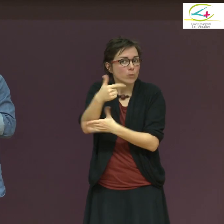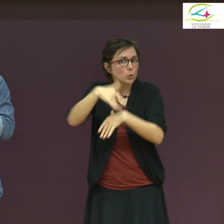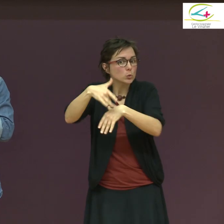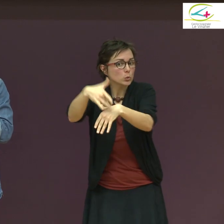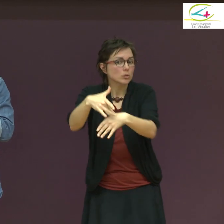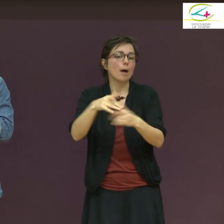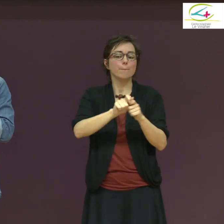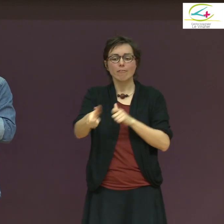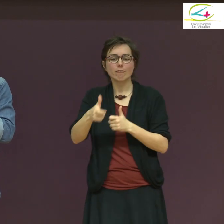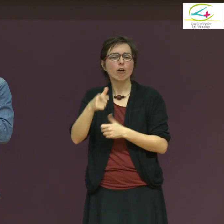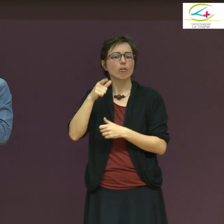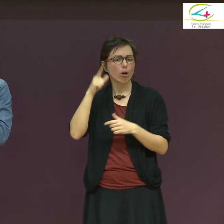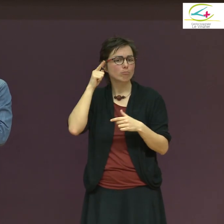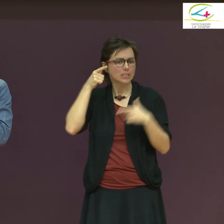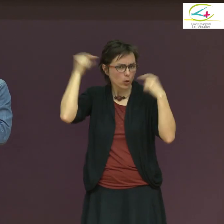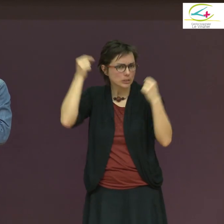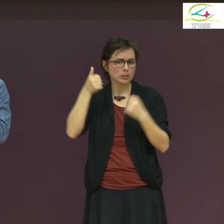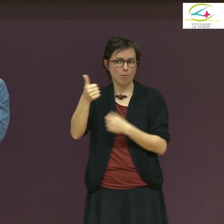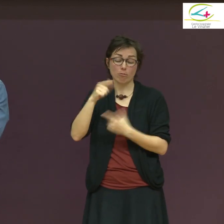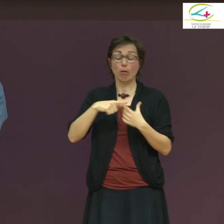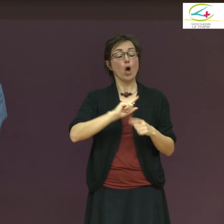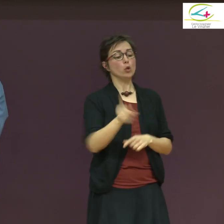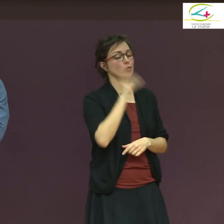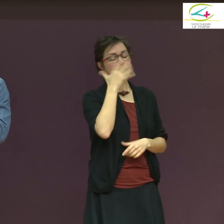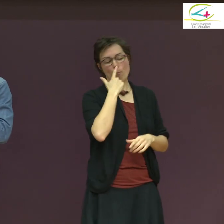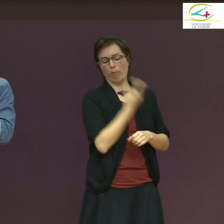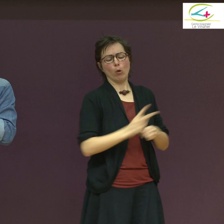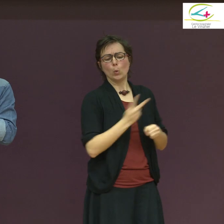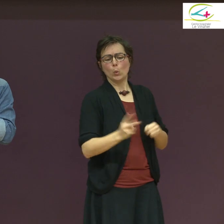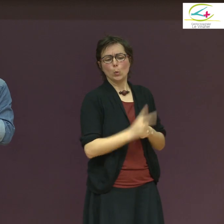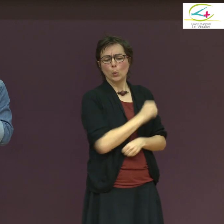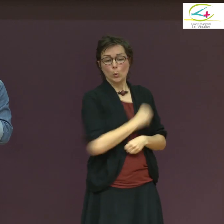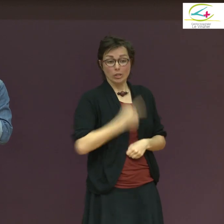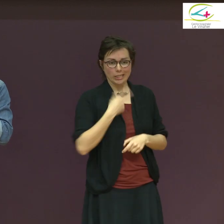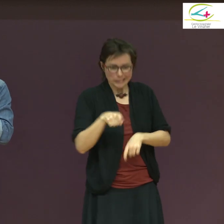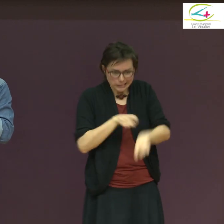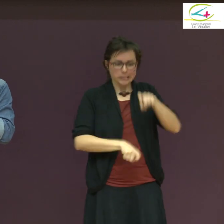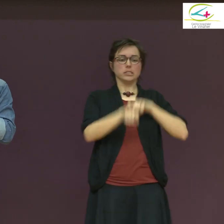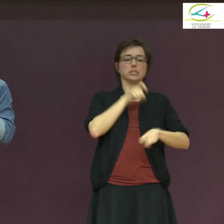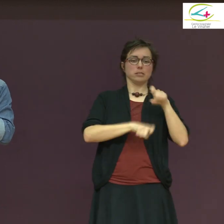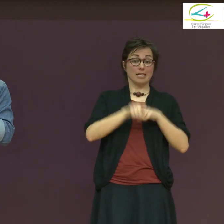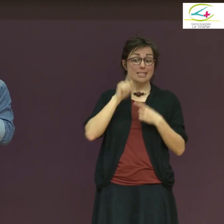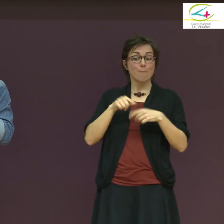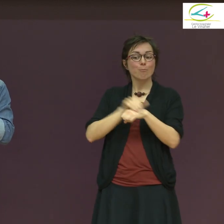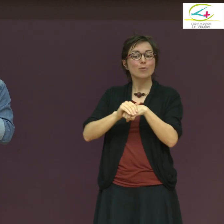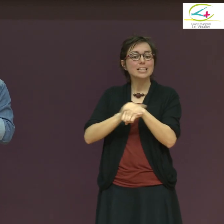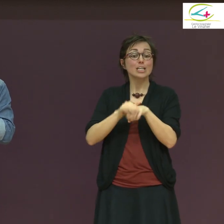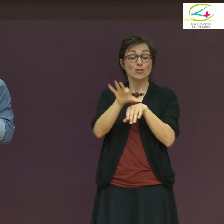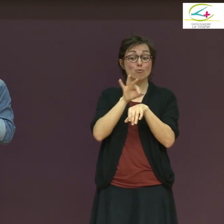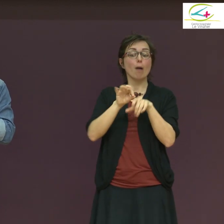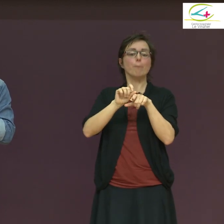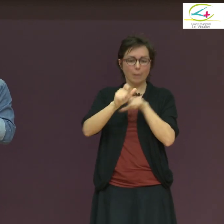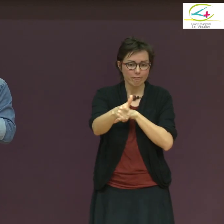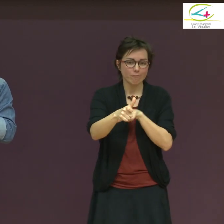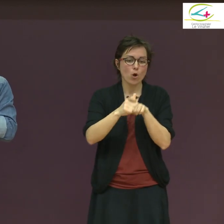avez eu Sarkozy qui disait que tous les fous étaient dangereux, donc vous voyez bien qu'on est revenu en arrière. Donc ces choix politiques, hein, qui sont annoncés, ils vont